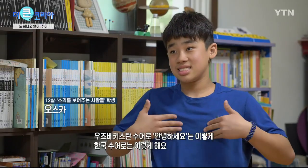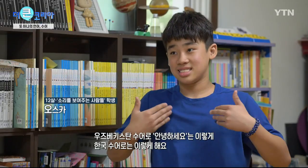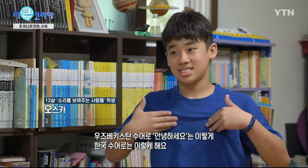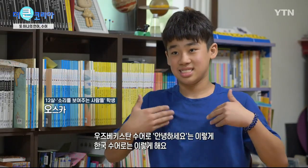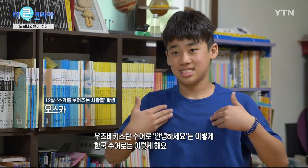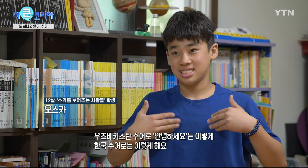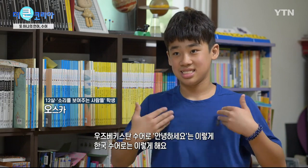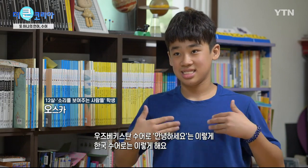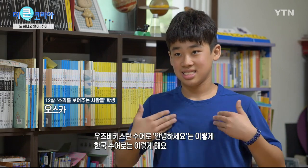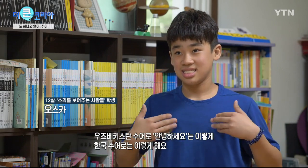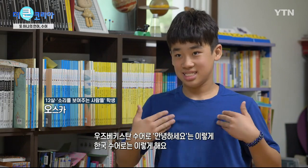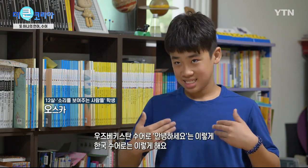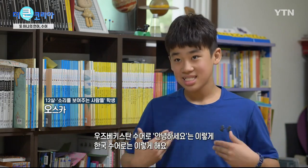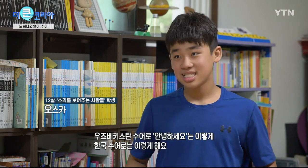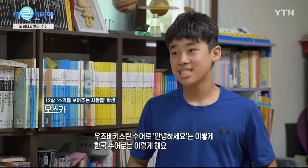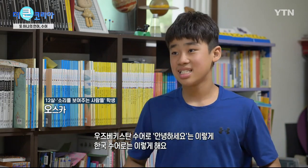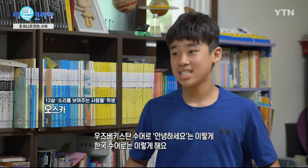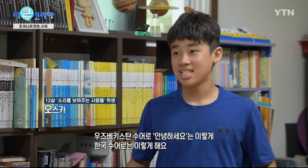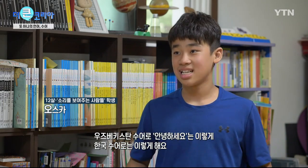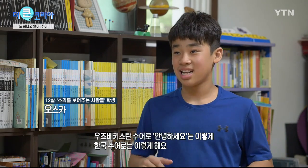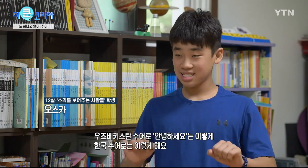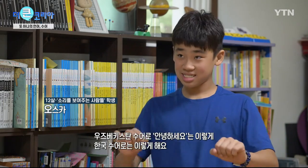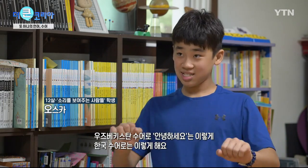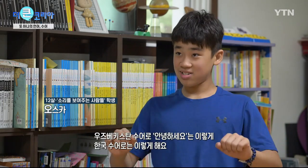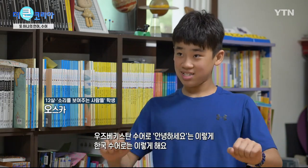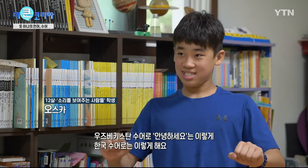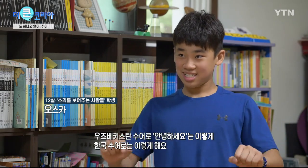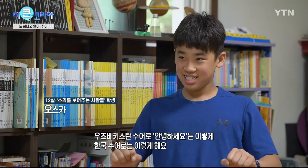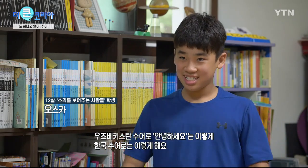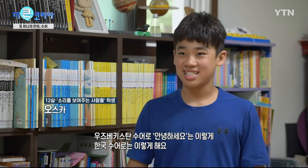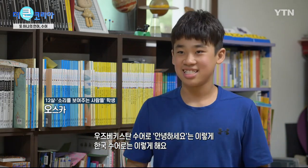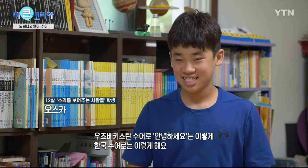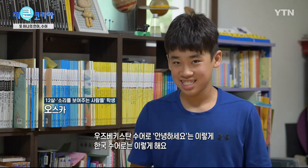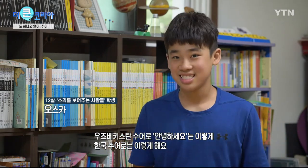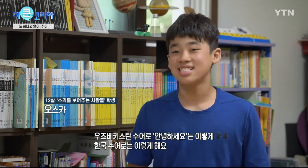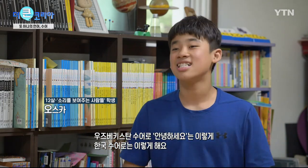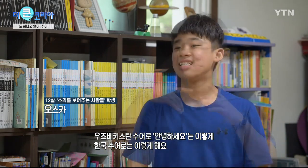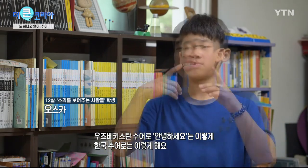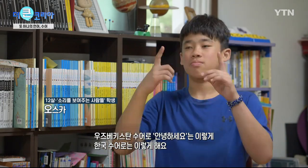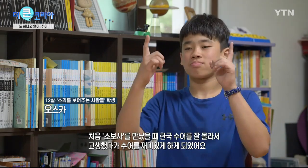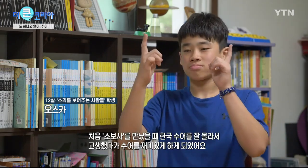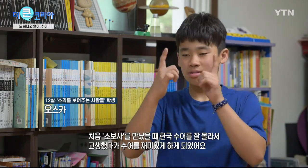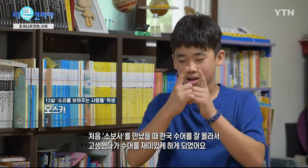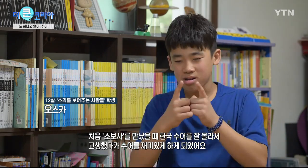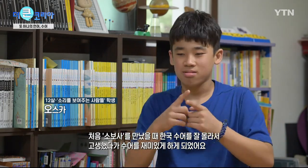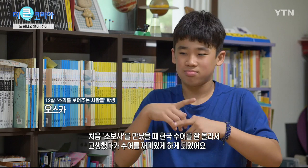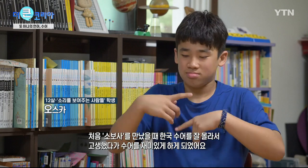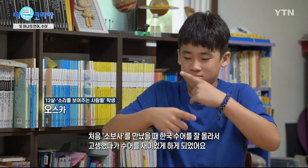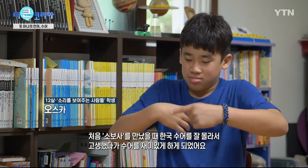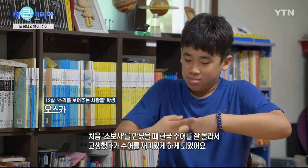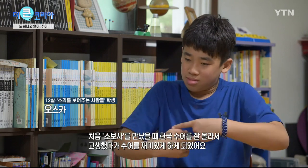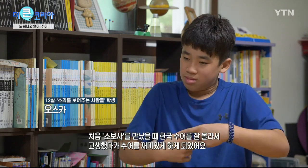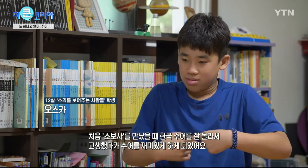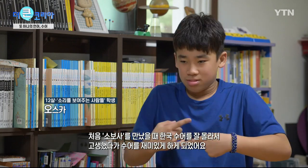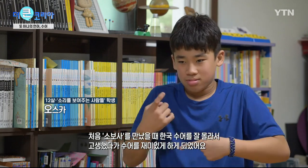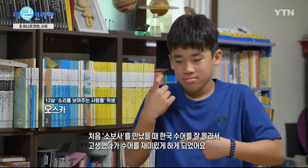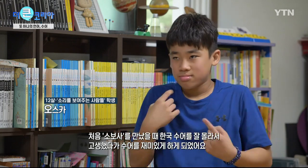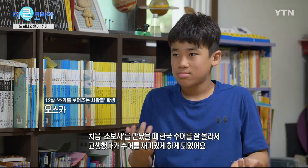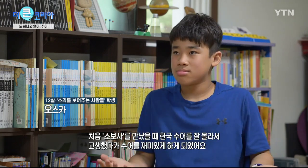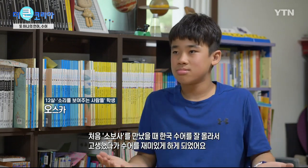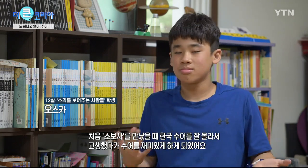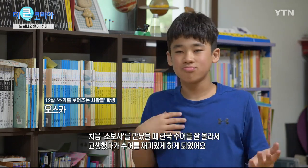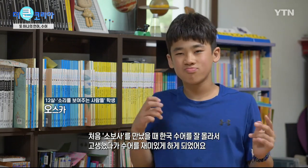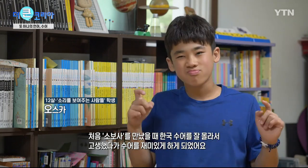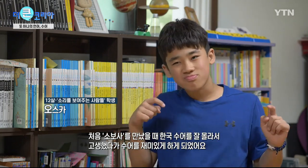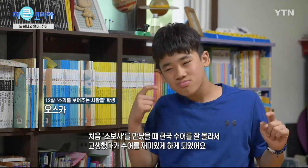우즈베키스탄 수어로 안녕하세요는 이렇게, 한국 수어로는 이렇게 해요. 처음 소보사를 만났을 때